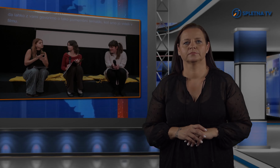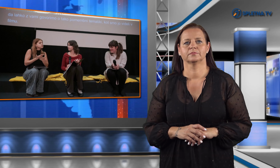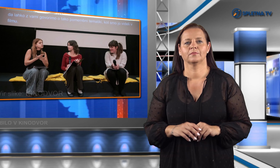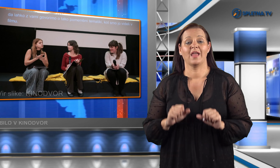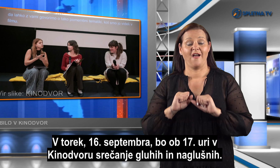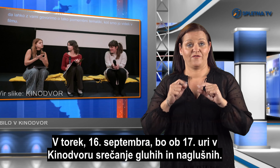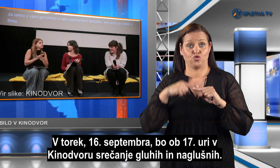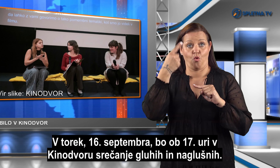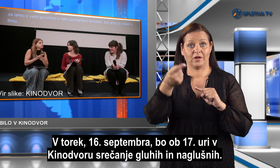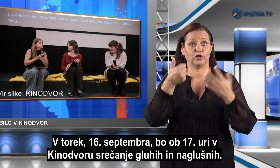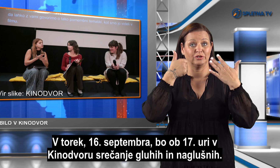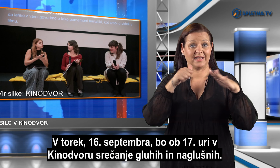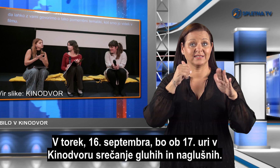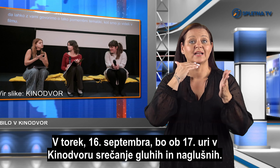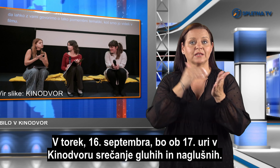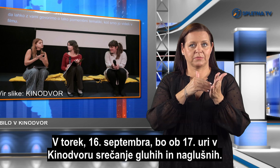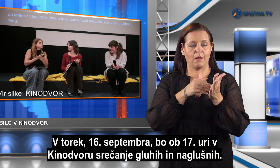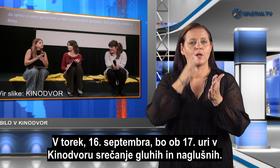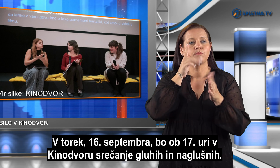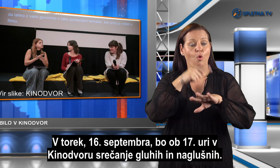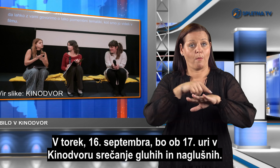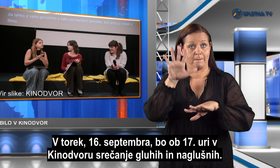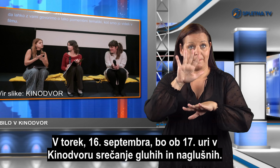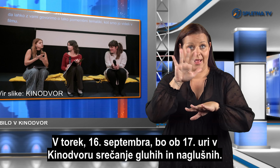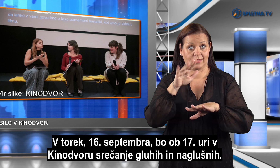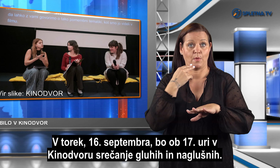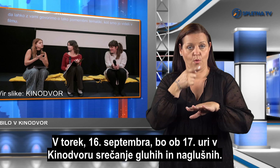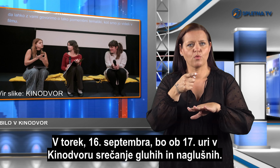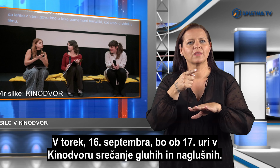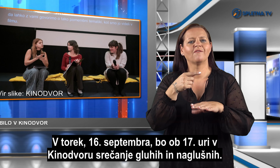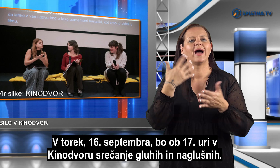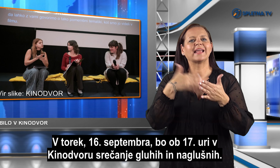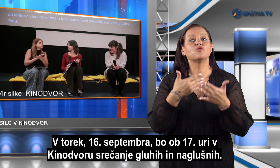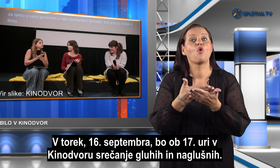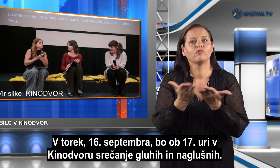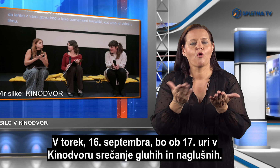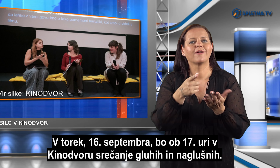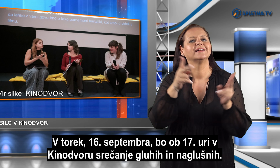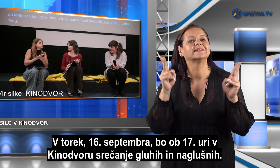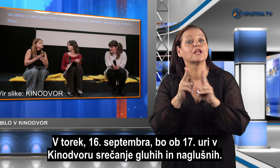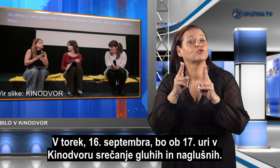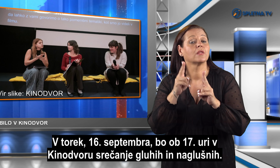V torek 16. septembra bo ob 17. uri v Kinodvoru srečanje gluhih in